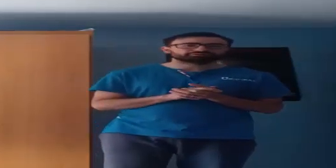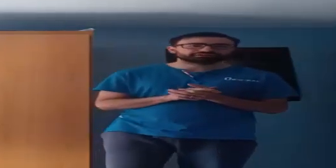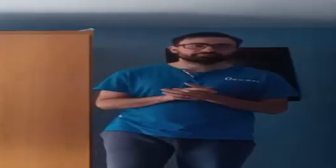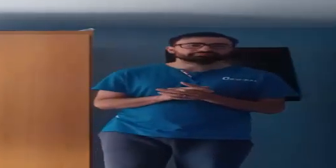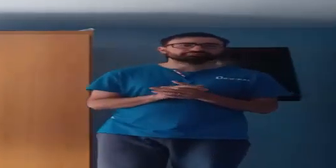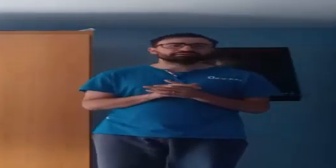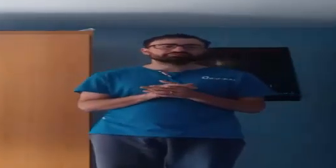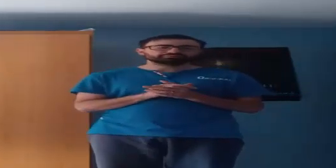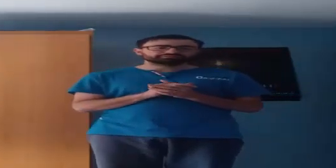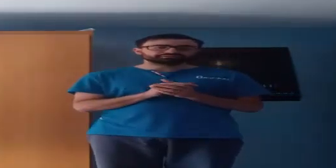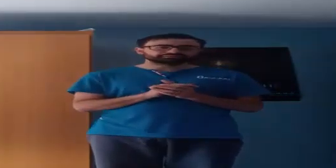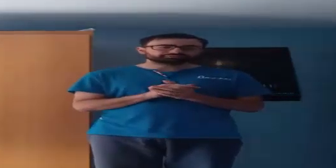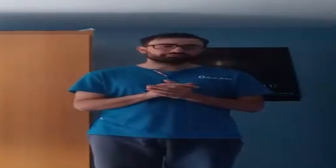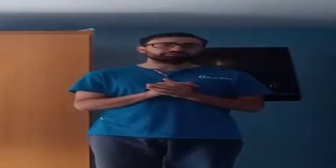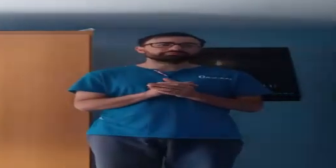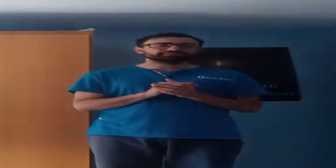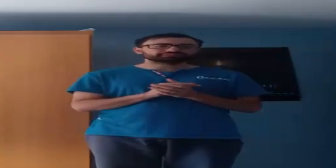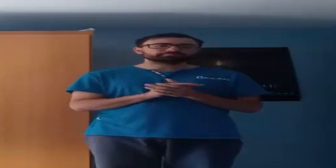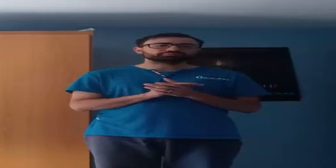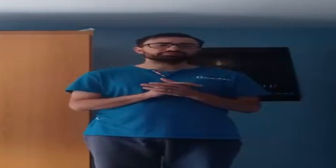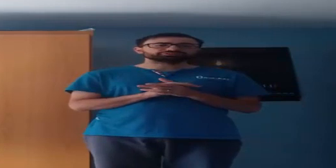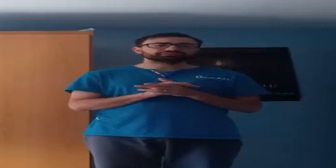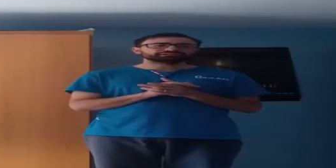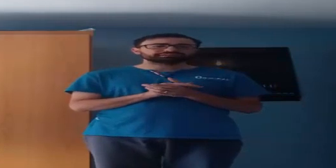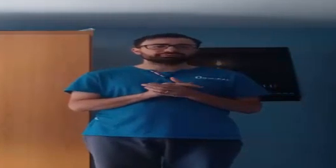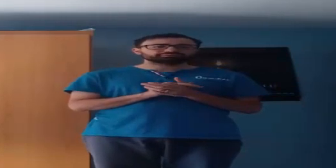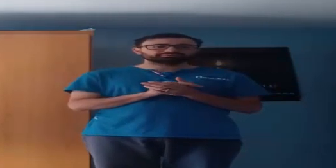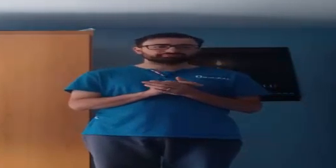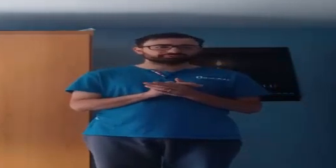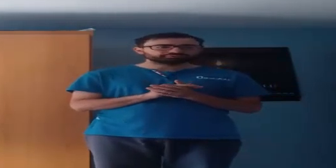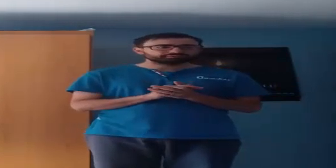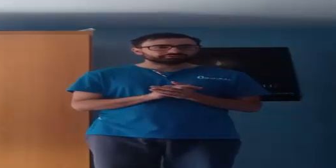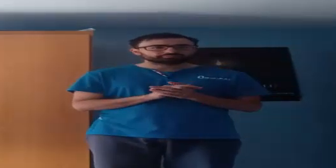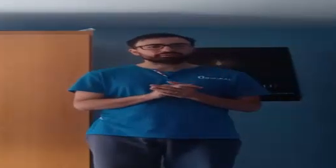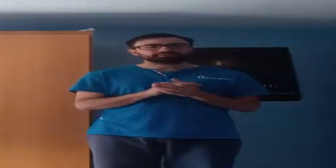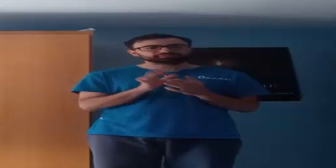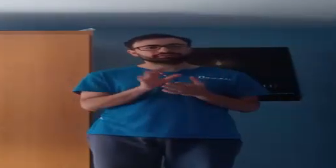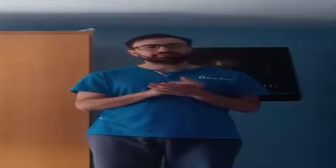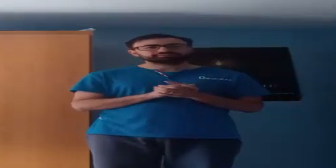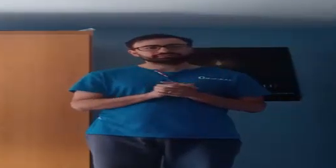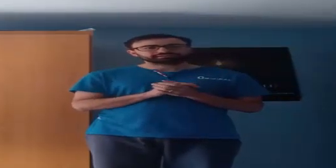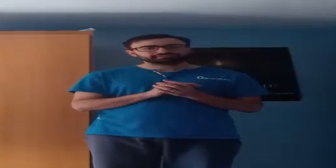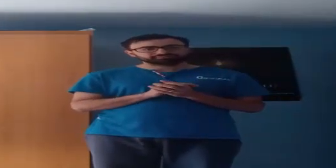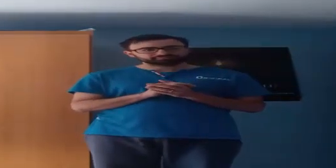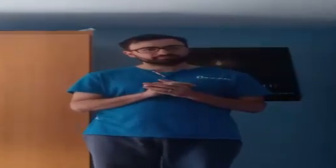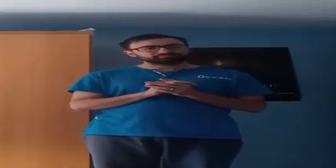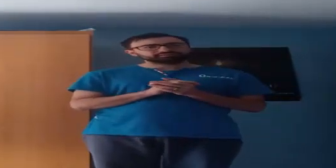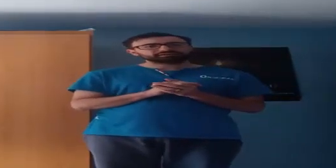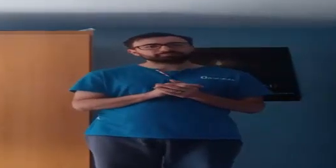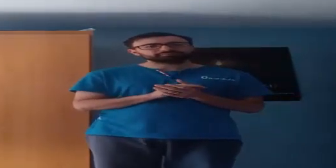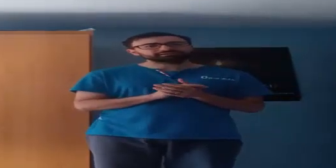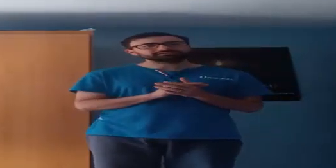sola. Entonces fue vista por un sátiro. Bueno, hay dos tradiciones ahí. La primera es que